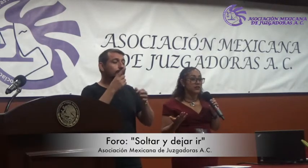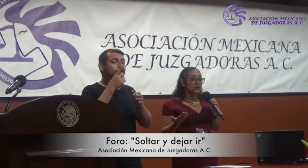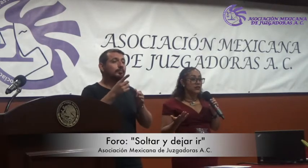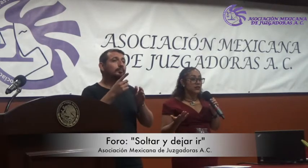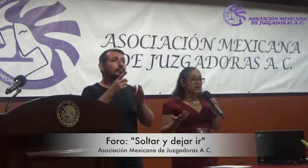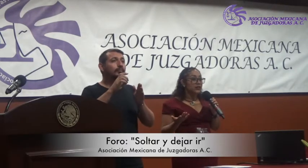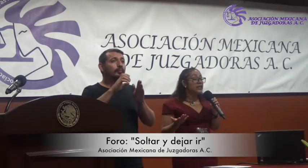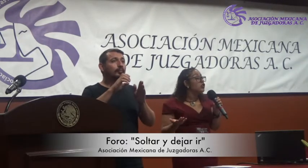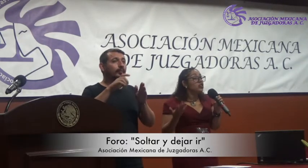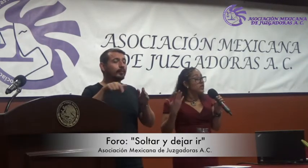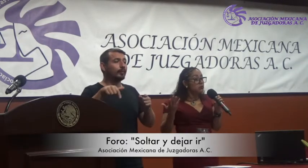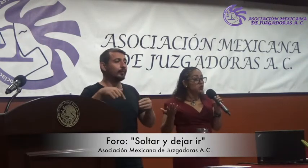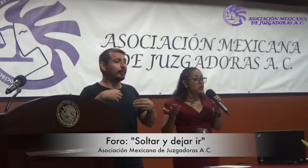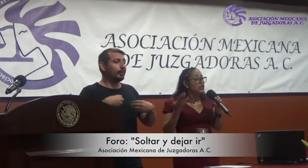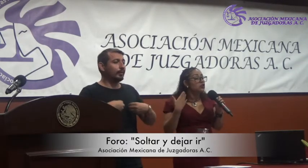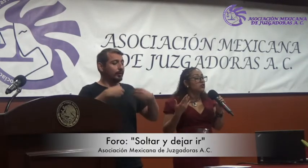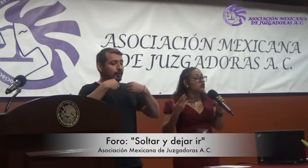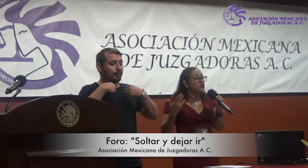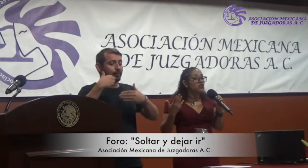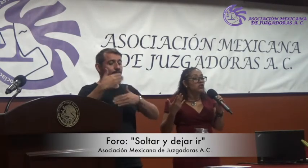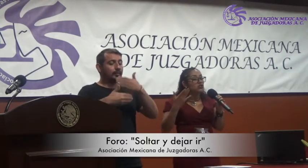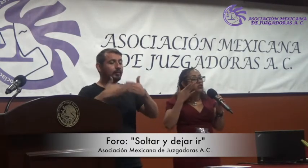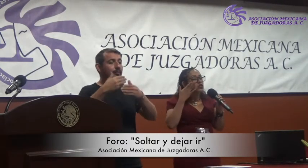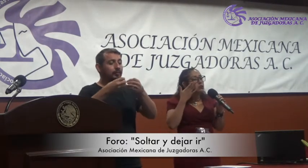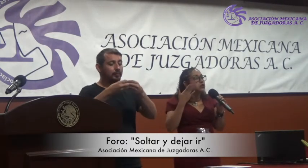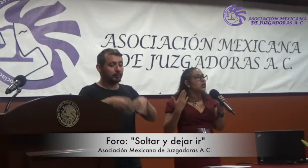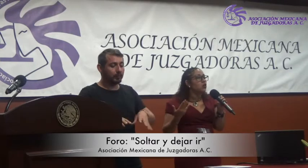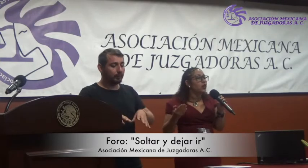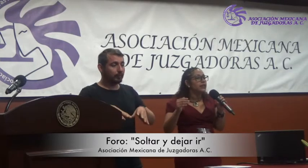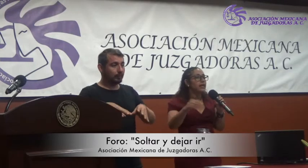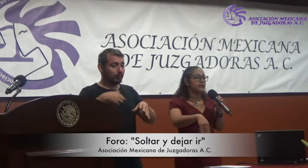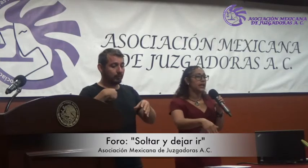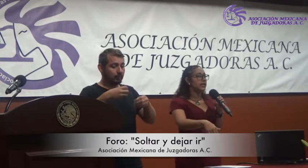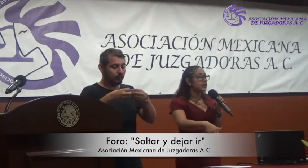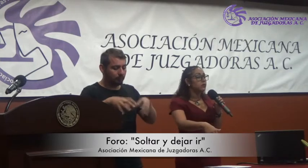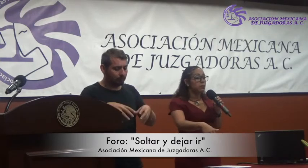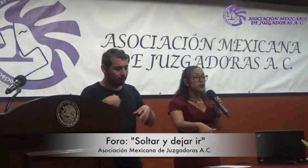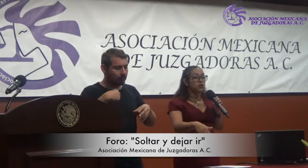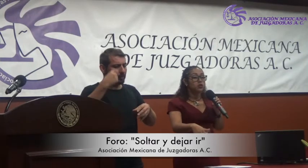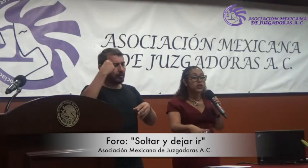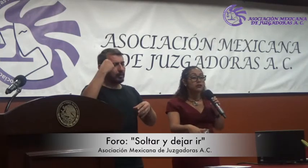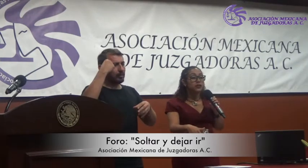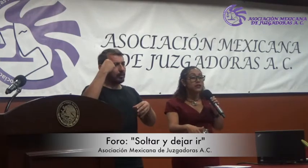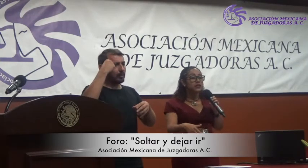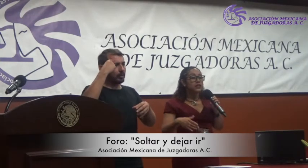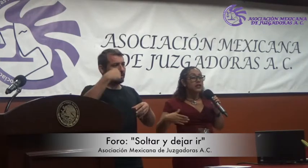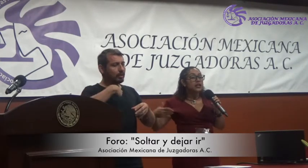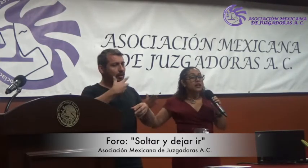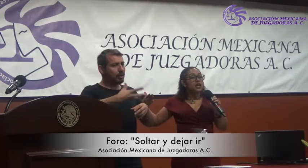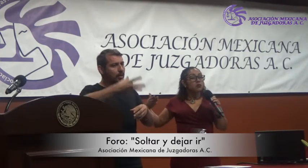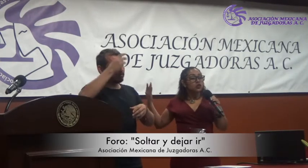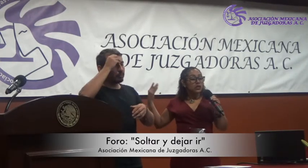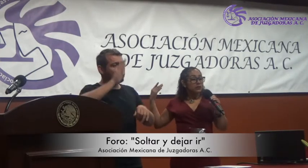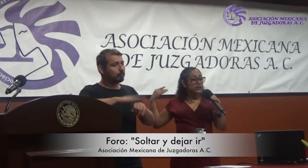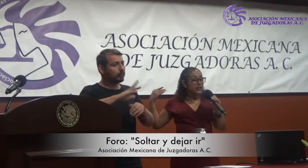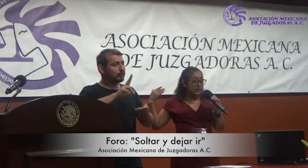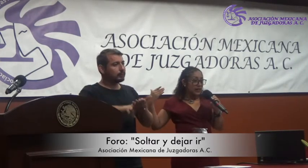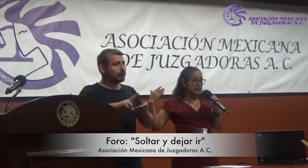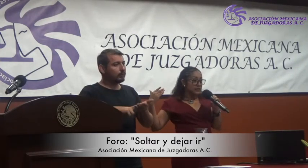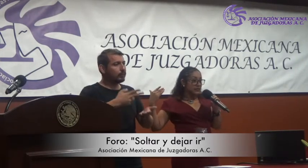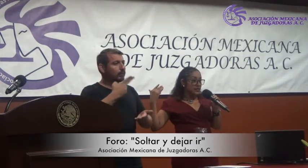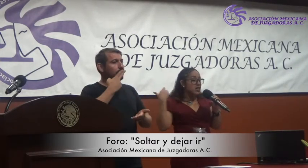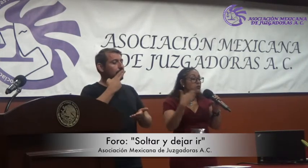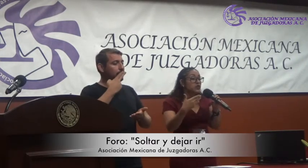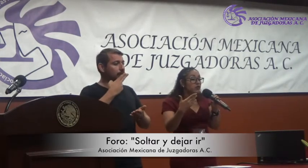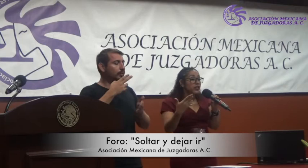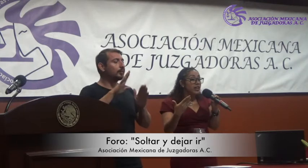pérdidas y no nos damos cuenta, no nos hemos dado cuenta hasta este momento muchas veces, que muchas veces